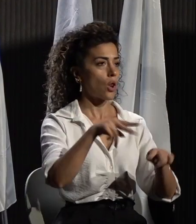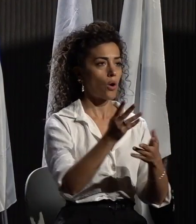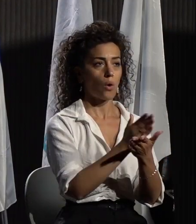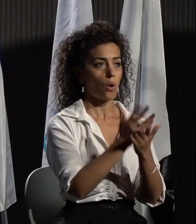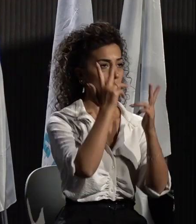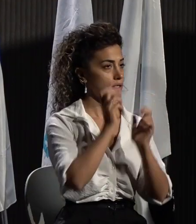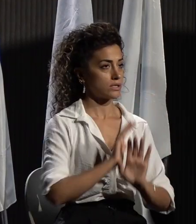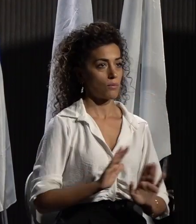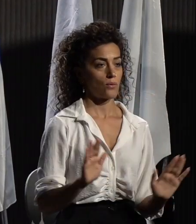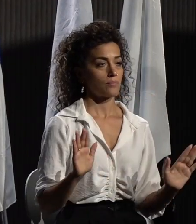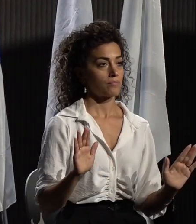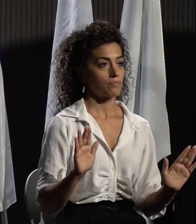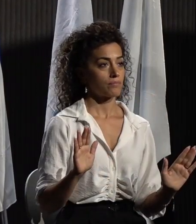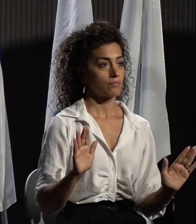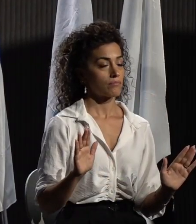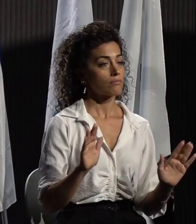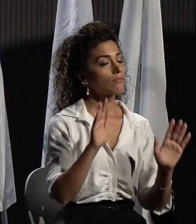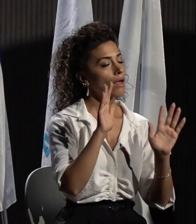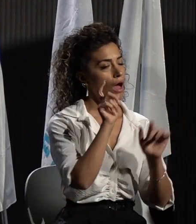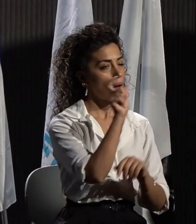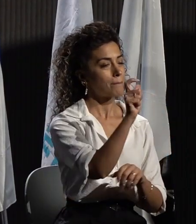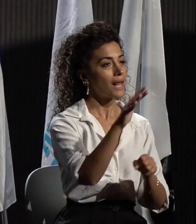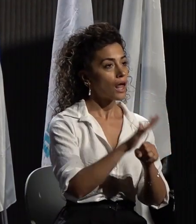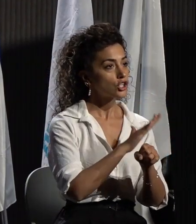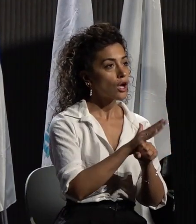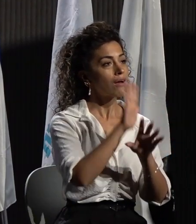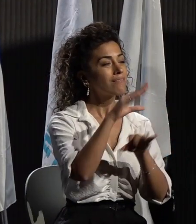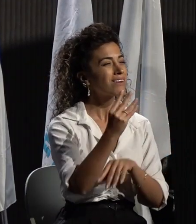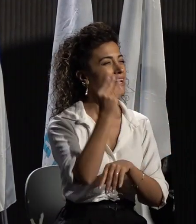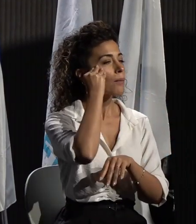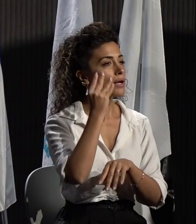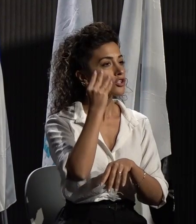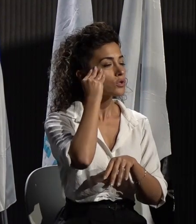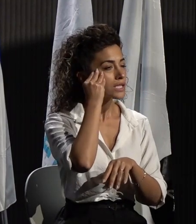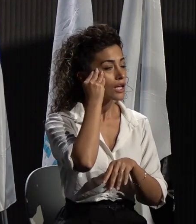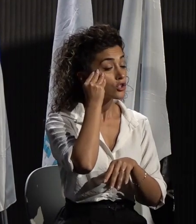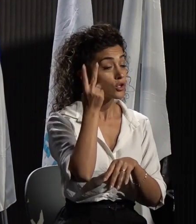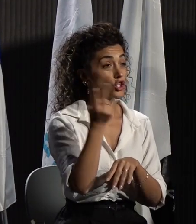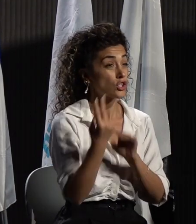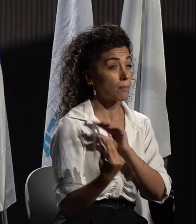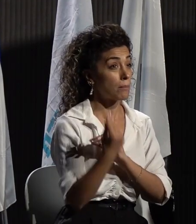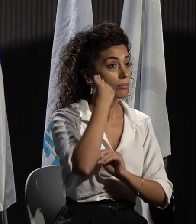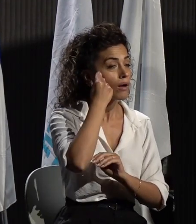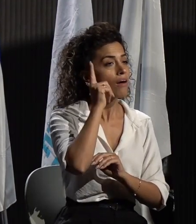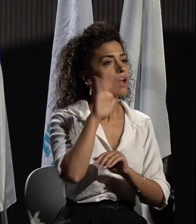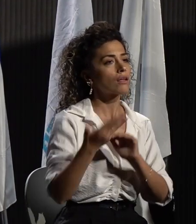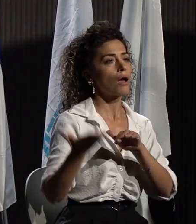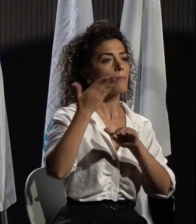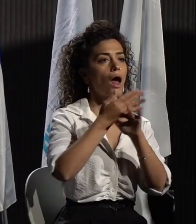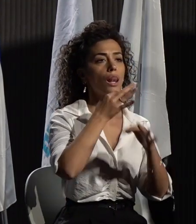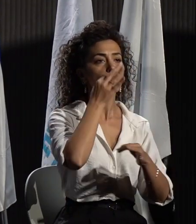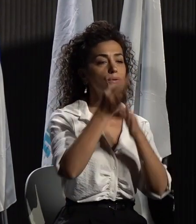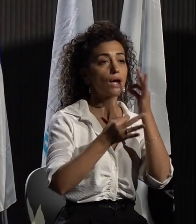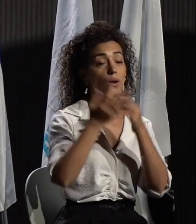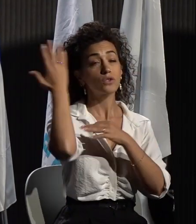להתכונן. לא רק המילה שואה, ולא רק האסוציאציות עלו מיד, אלא גם שאלות שמלוות אותנו